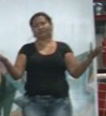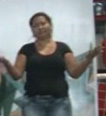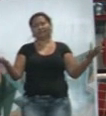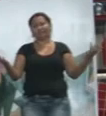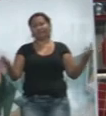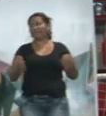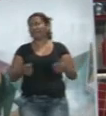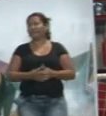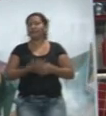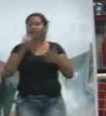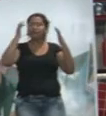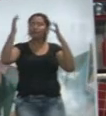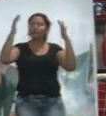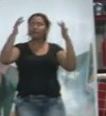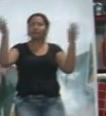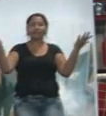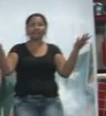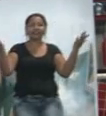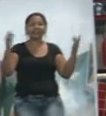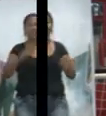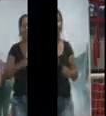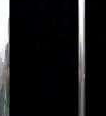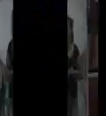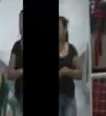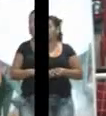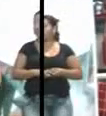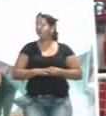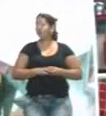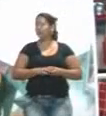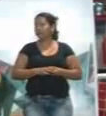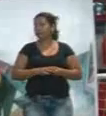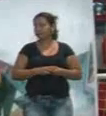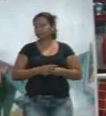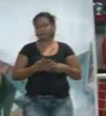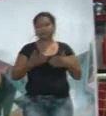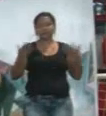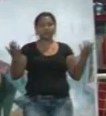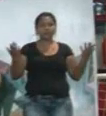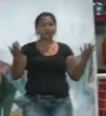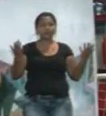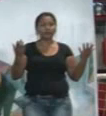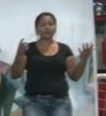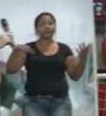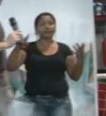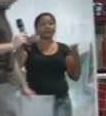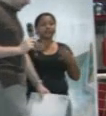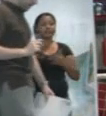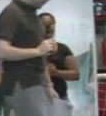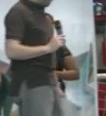filha. É momento de reflexão. Você para de ficar falando muito. Pessoal, como é que vocês estão aí chegando no Enem?